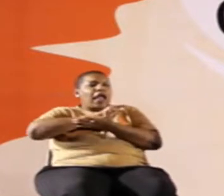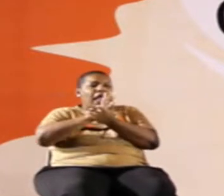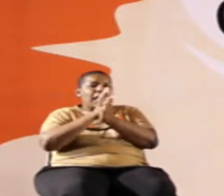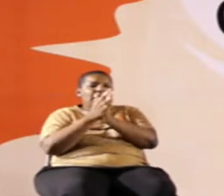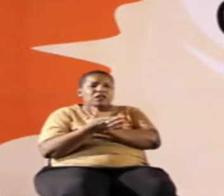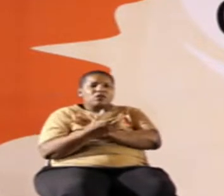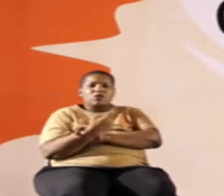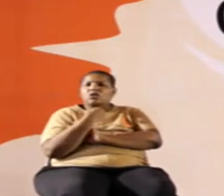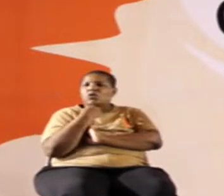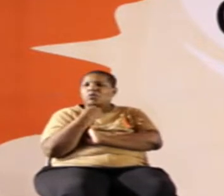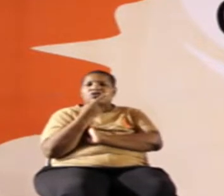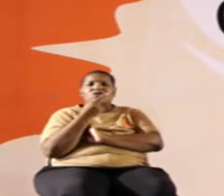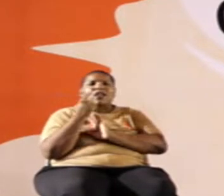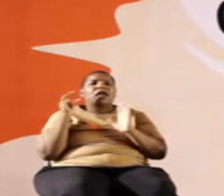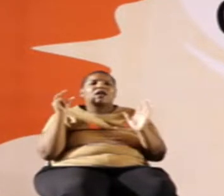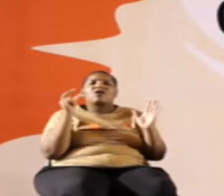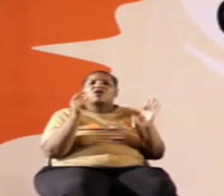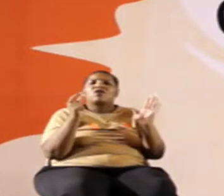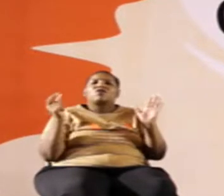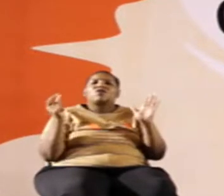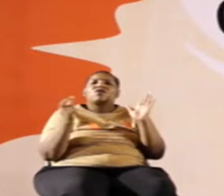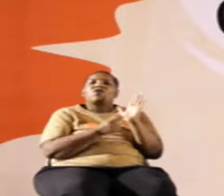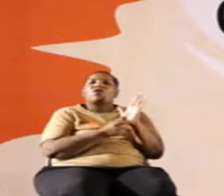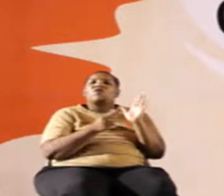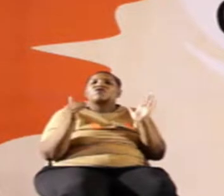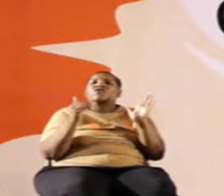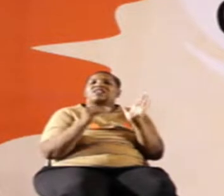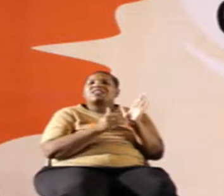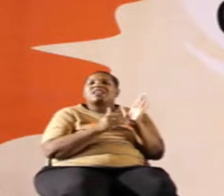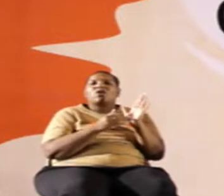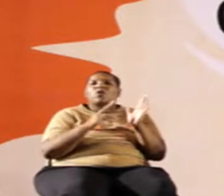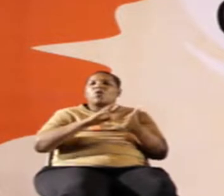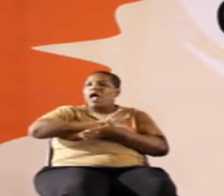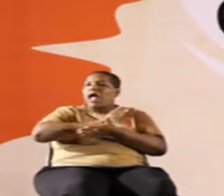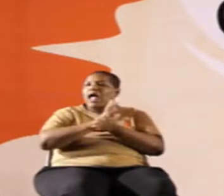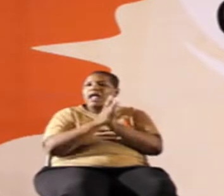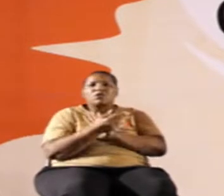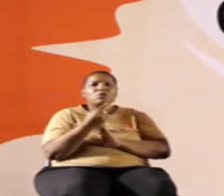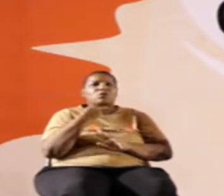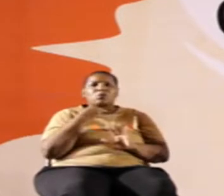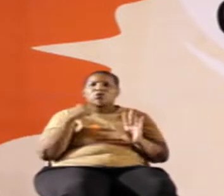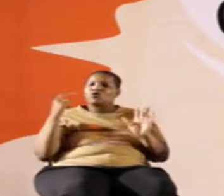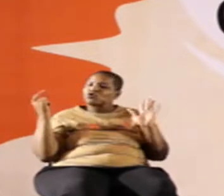pode dar a última palavra. O racismo não pode dar